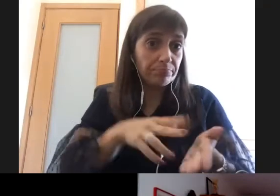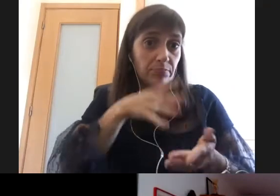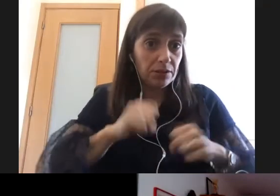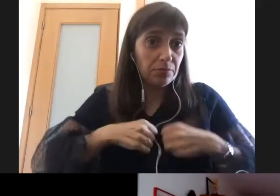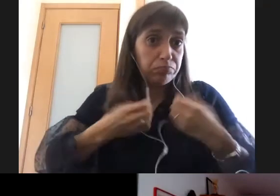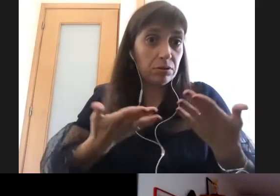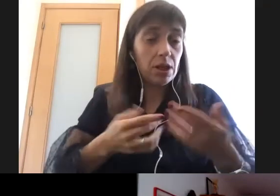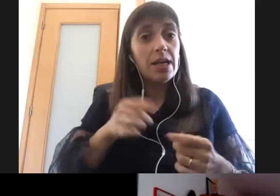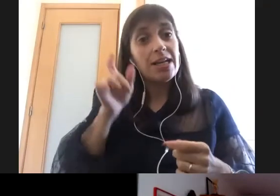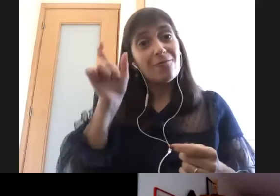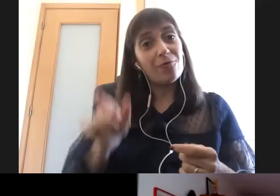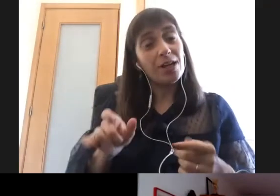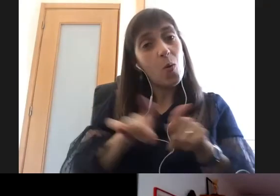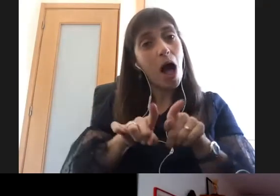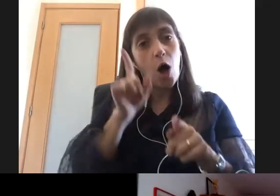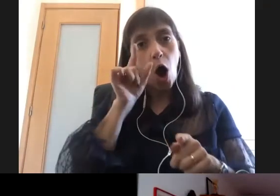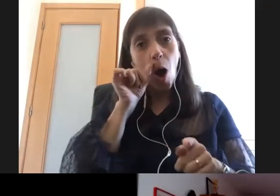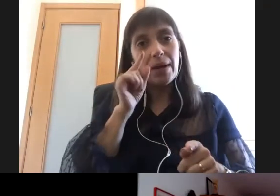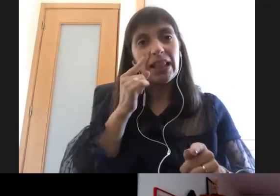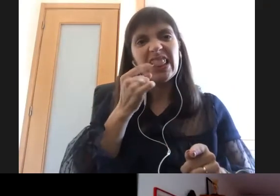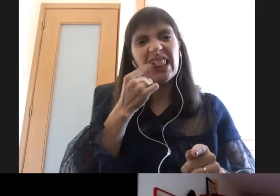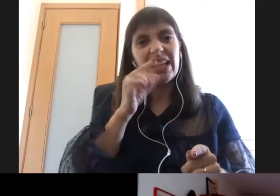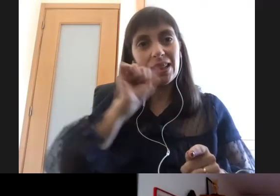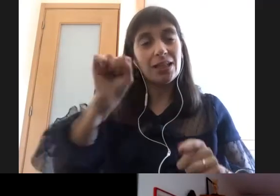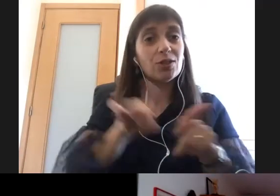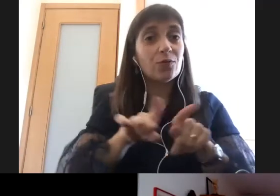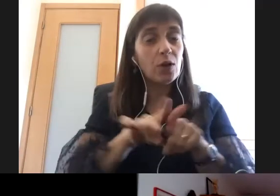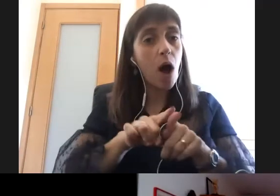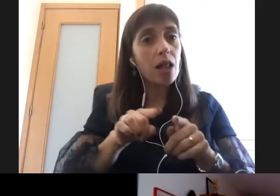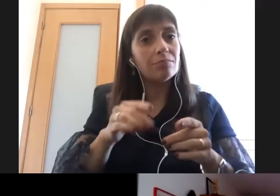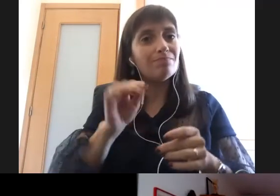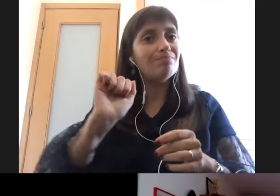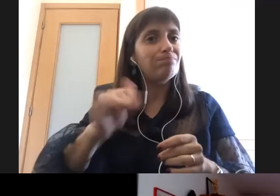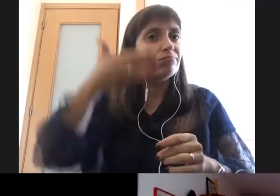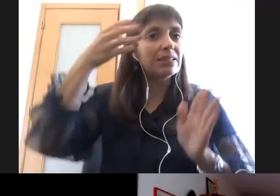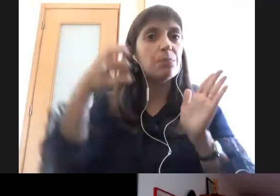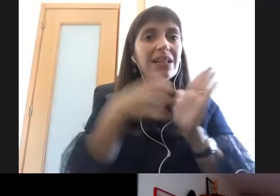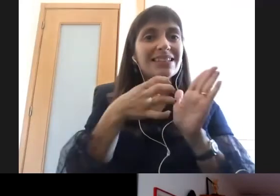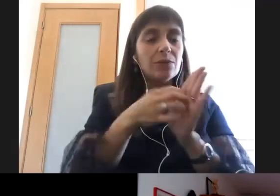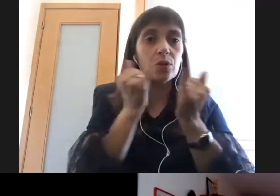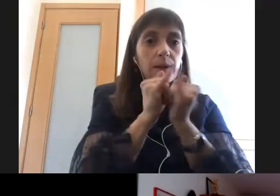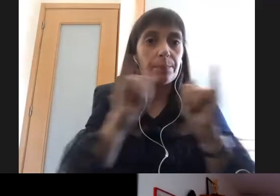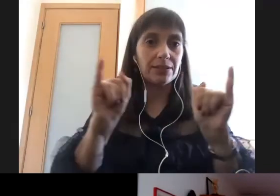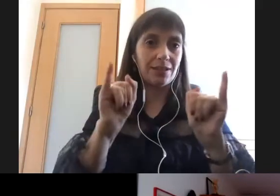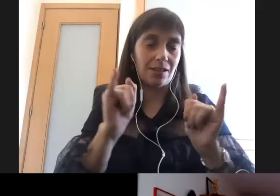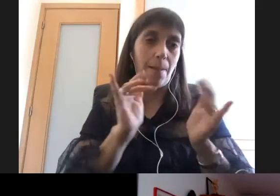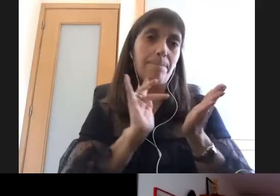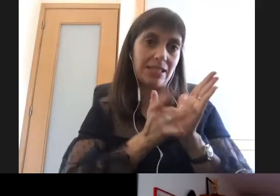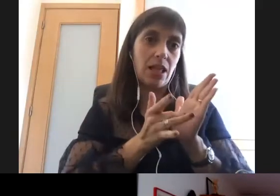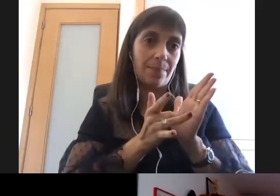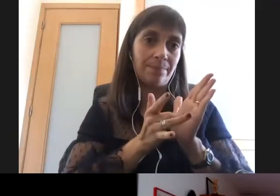patrono da independência brasileira, um dos principais heróis brasileiros.